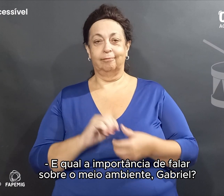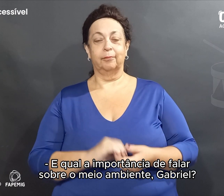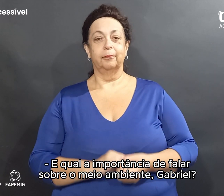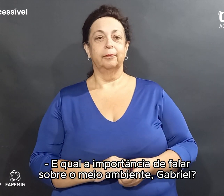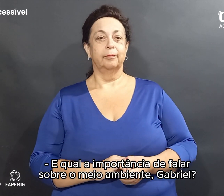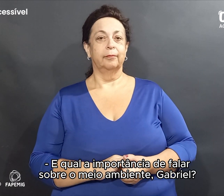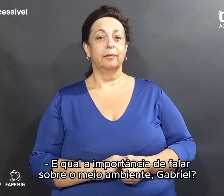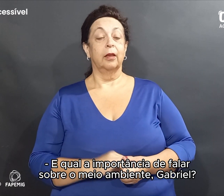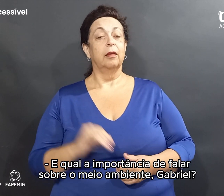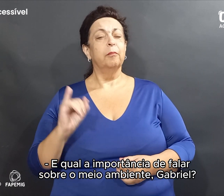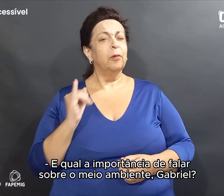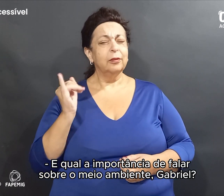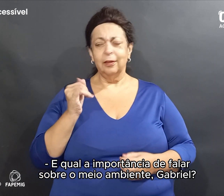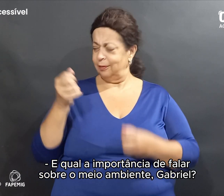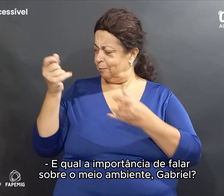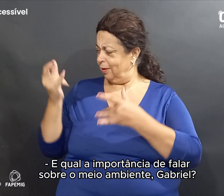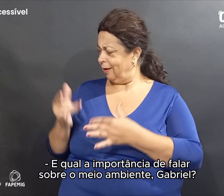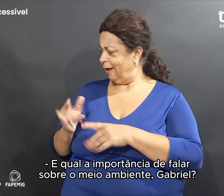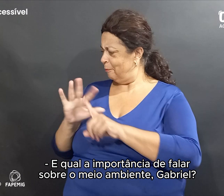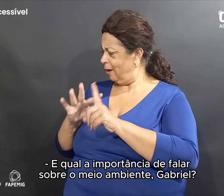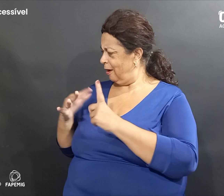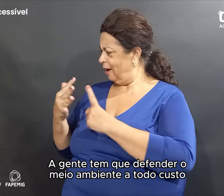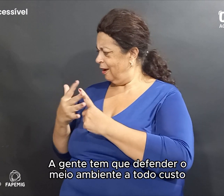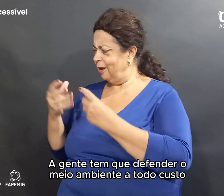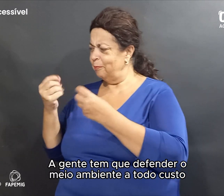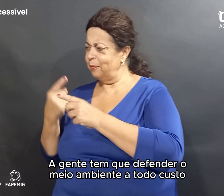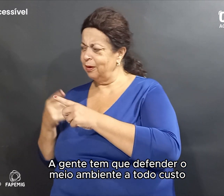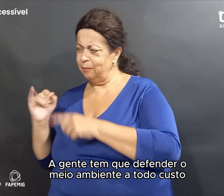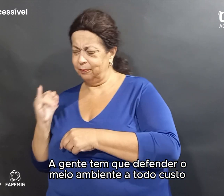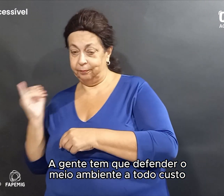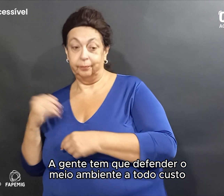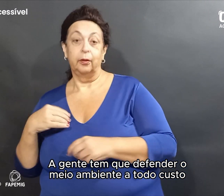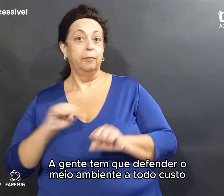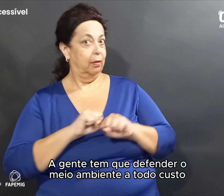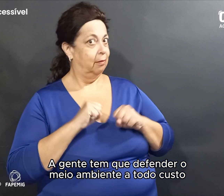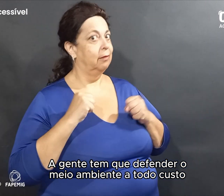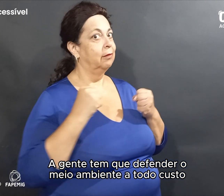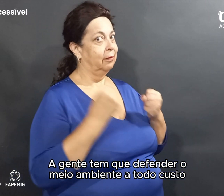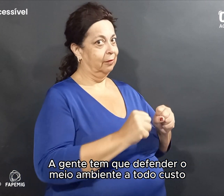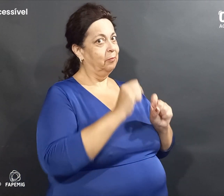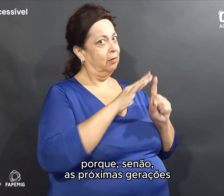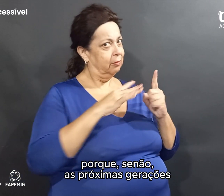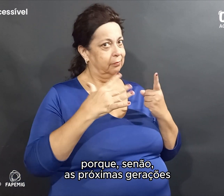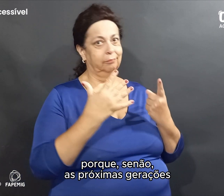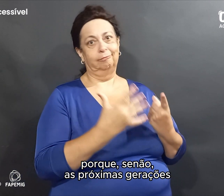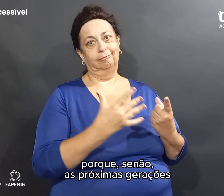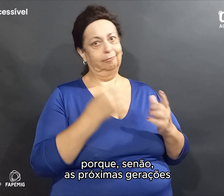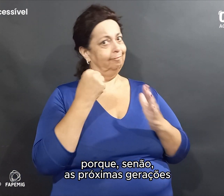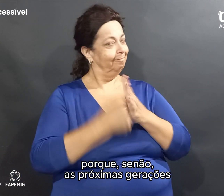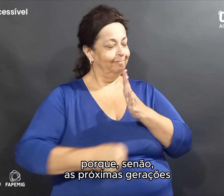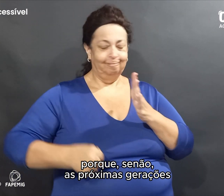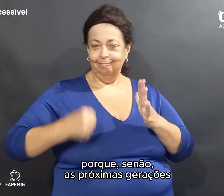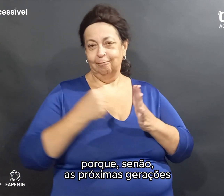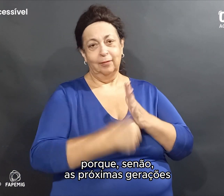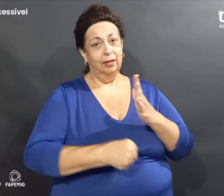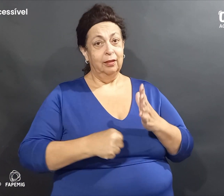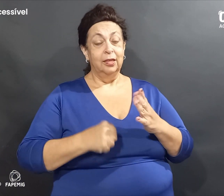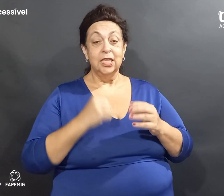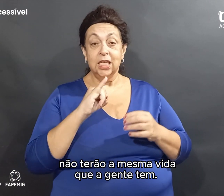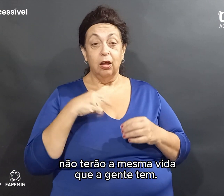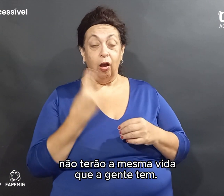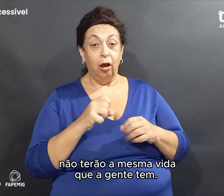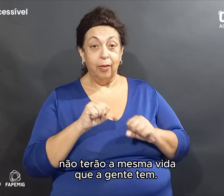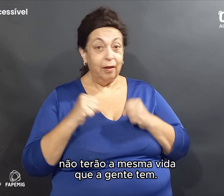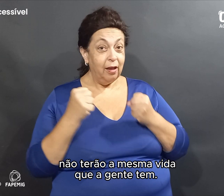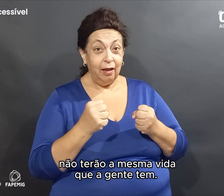E qual a importância de falar sobre o meio ambiente, Gabriel? A gente tem que defender o meio ambiente a todo custo, porque senão as próximas gerações